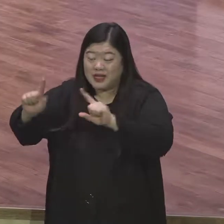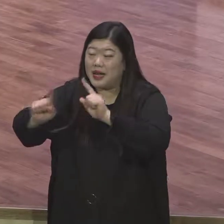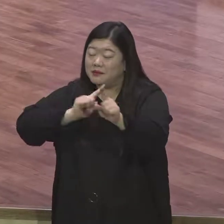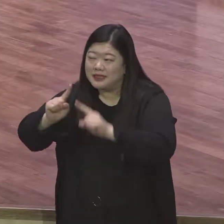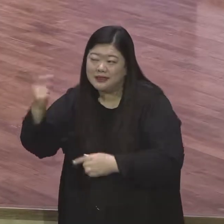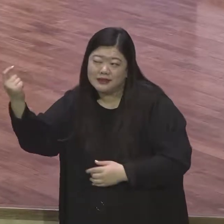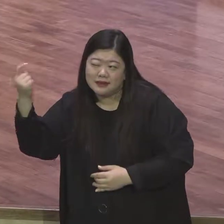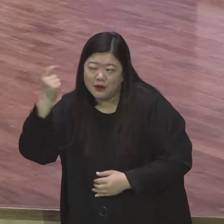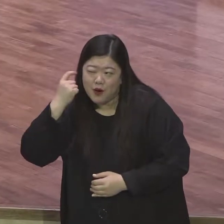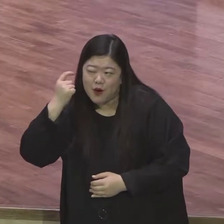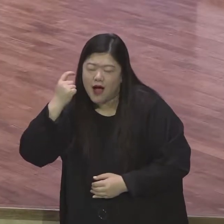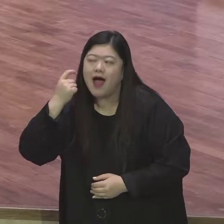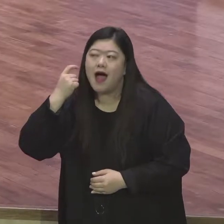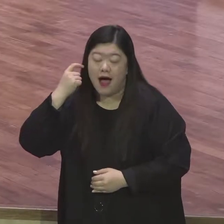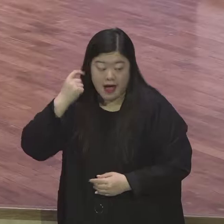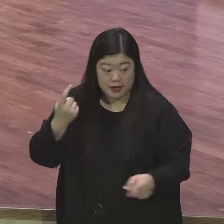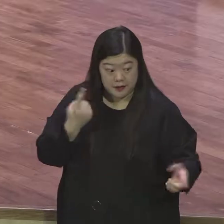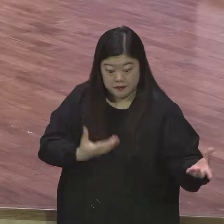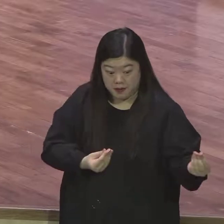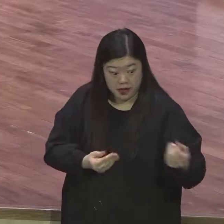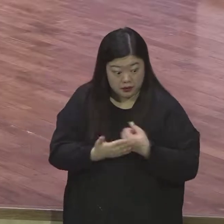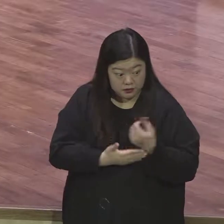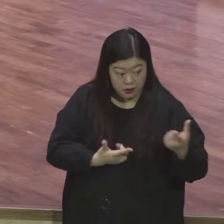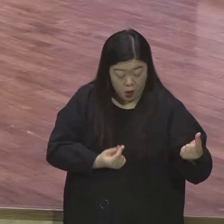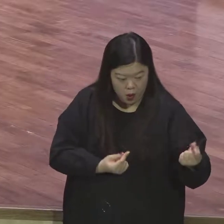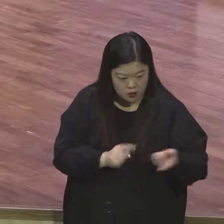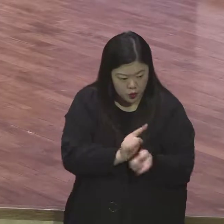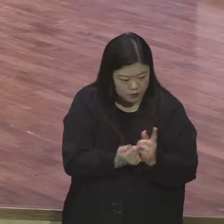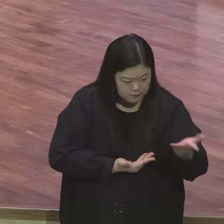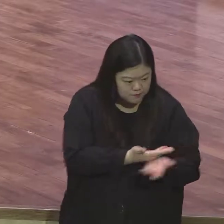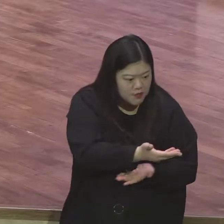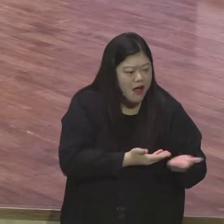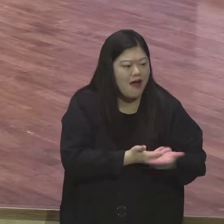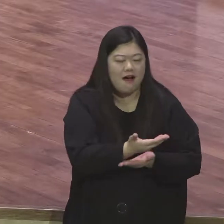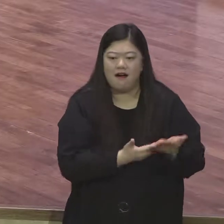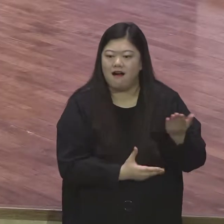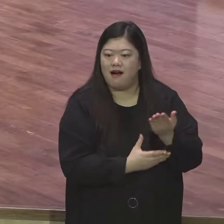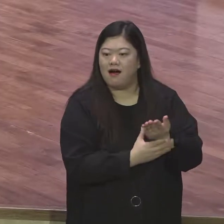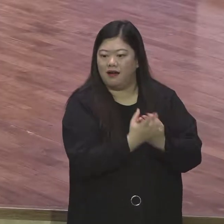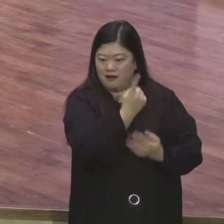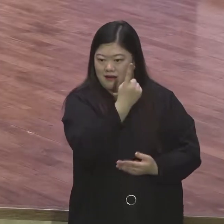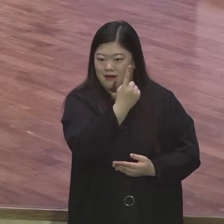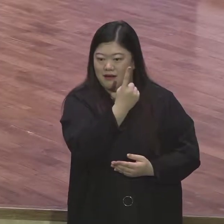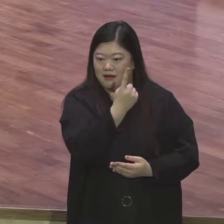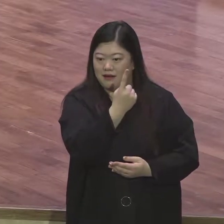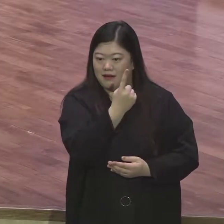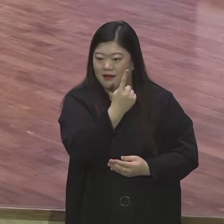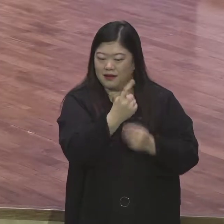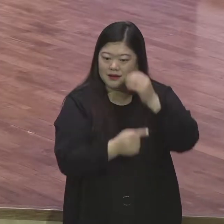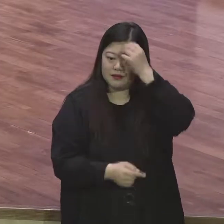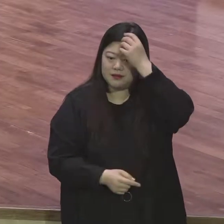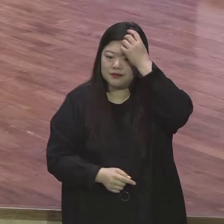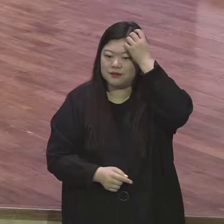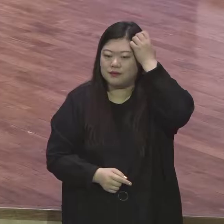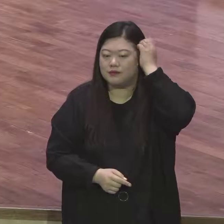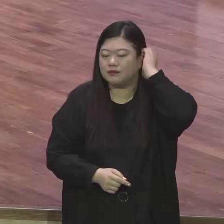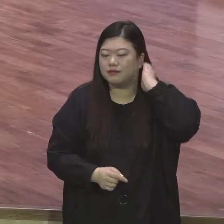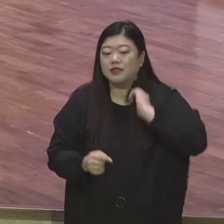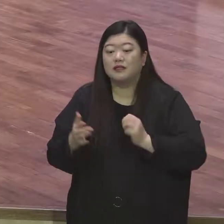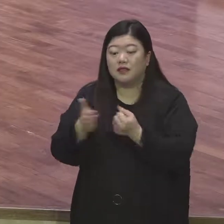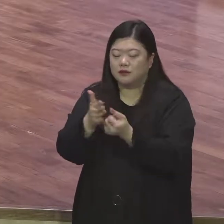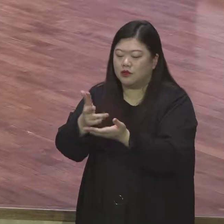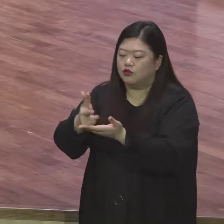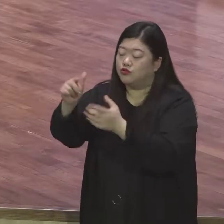중심으로 나가야지. 사람의 방법 그게 무슨 완전합니까? 언제나 하나님 말씀 중심으로. 그래서 강단 메시지를